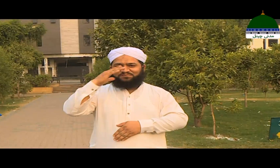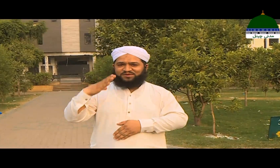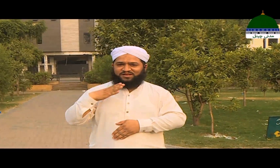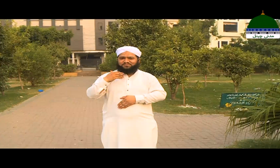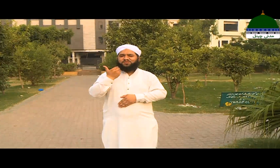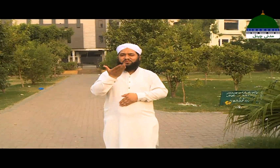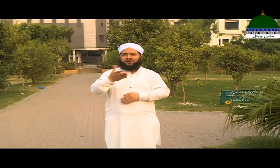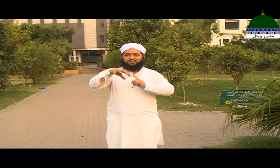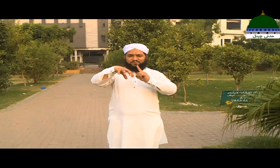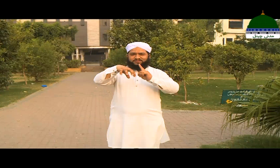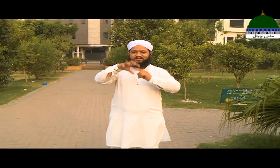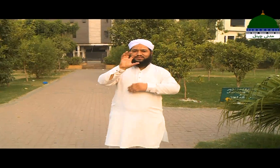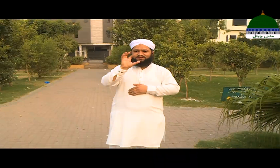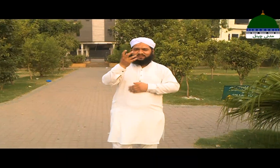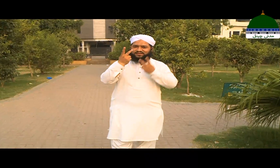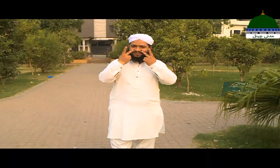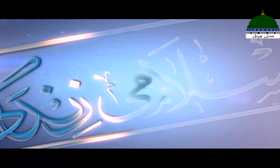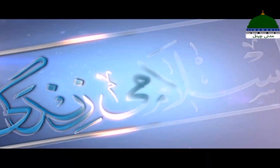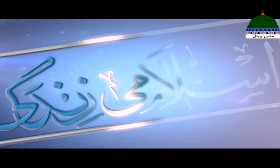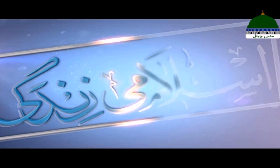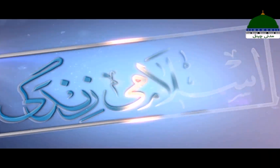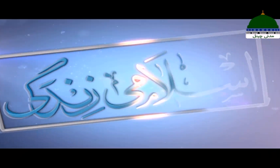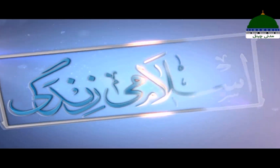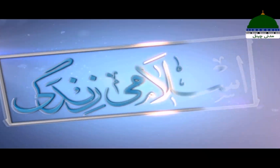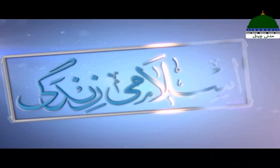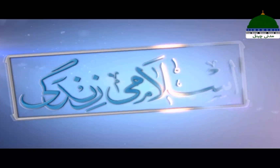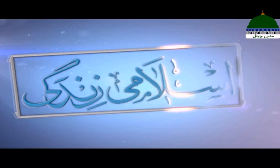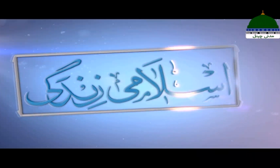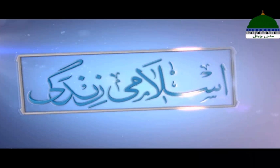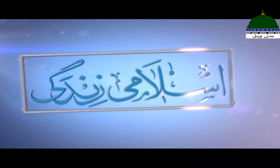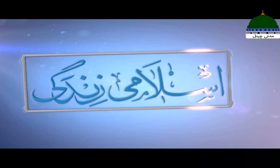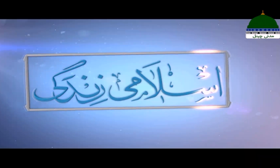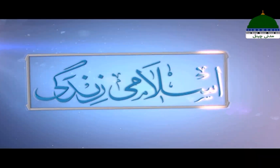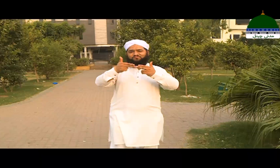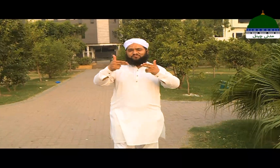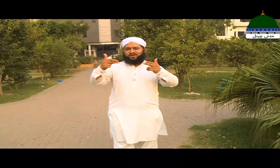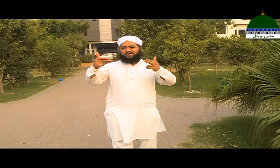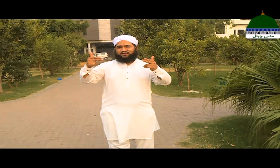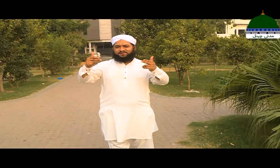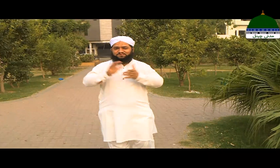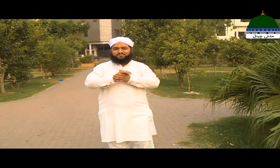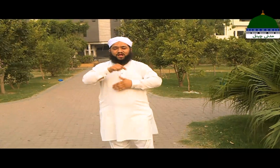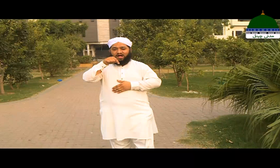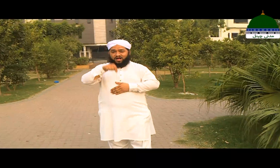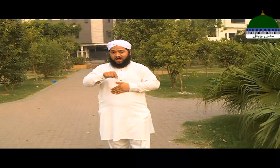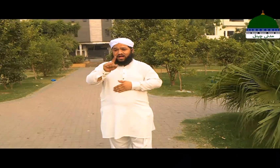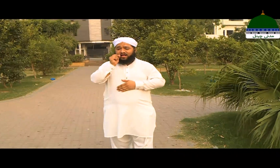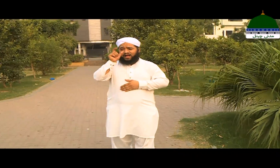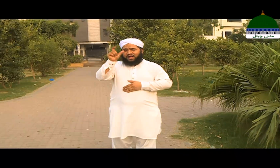بھائیوں اور مدنی چینل کے ناظرین، پروگرام ہے اسلامی زندگی، اور آج ہم آپ کو ایک لالچی